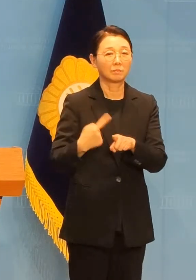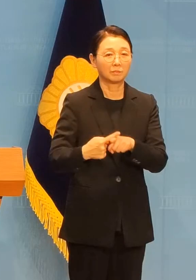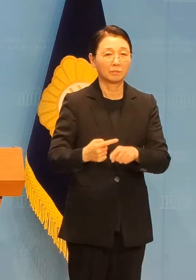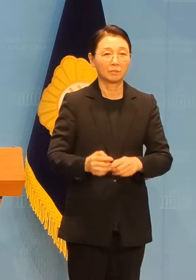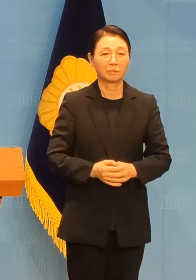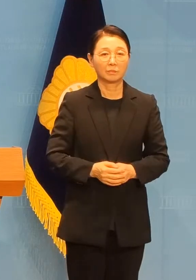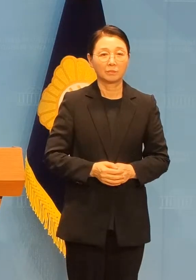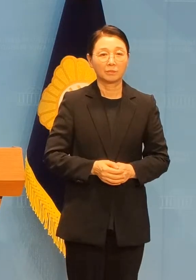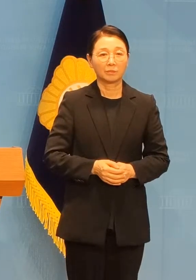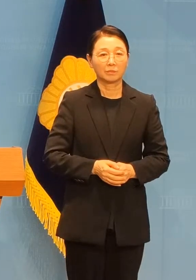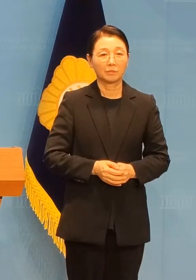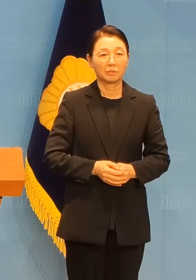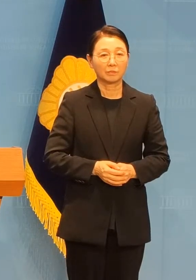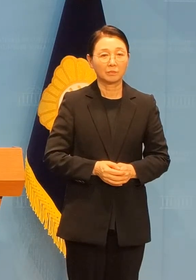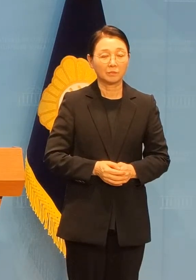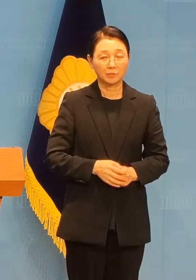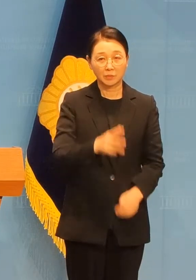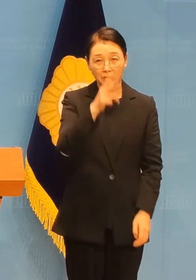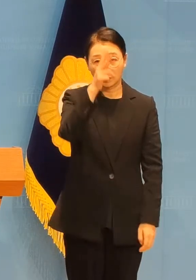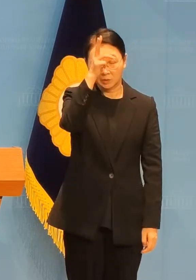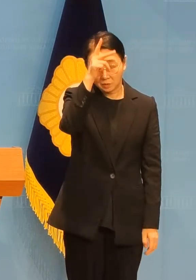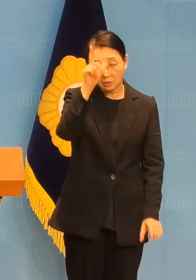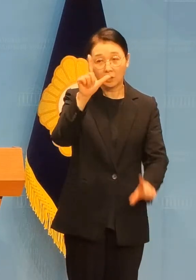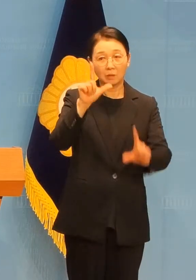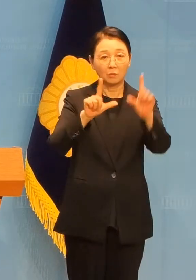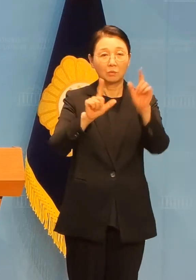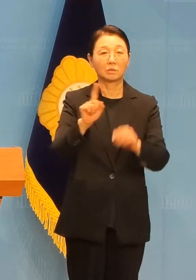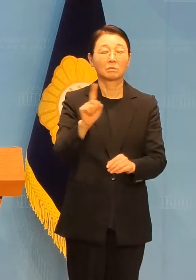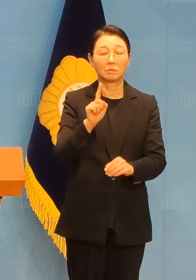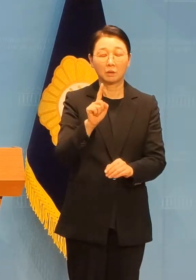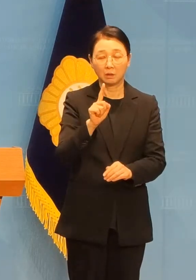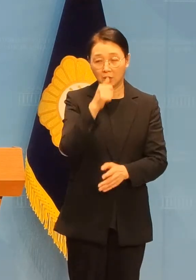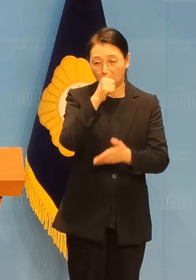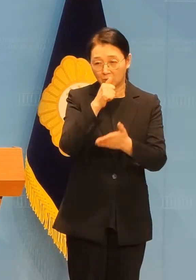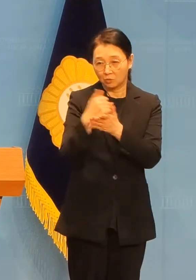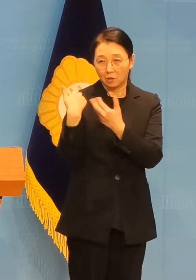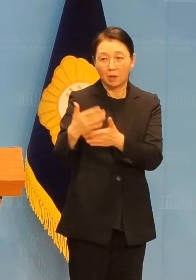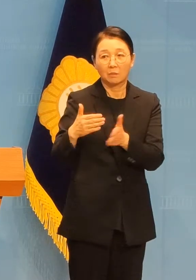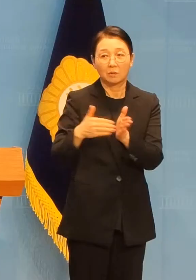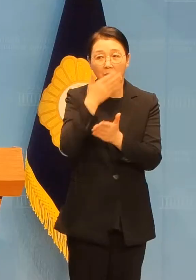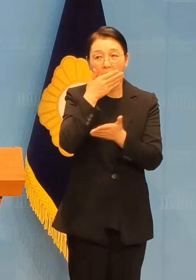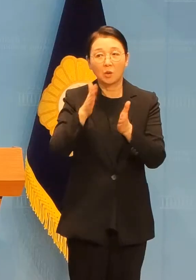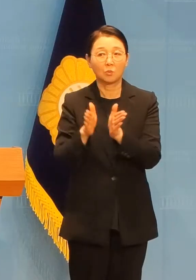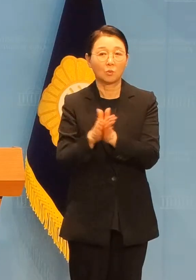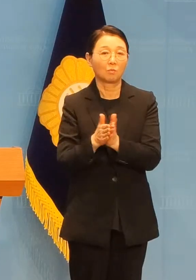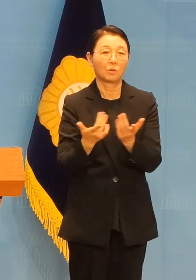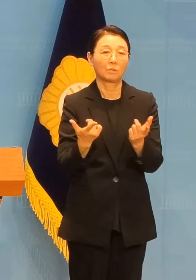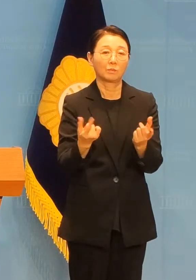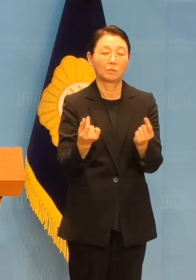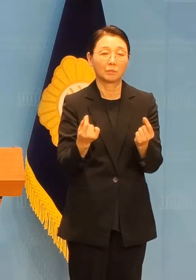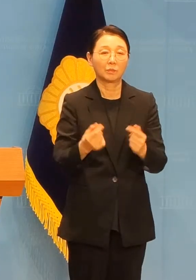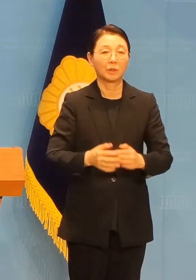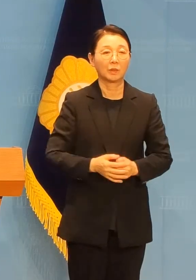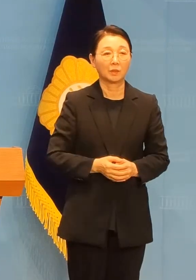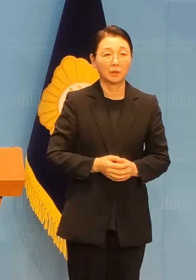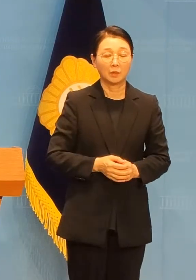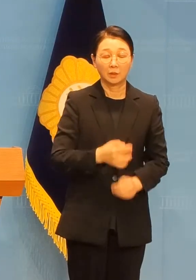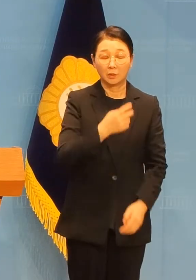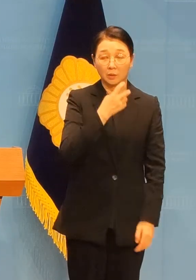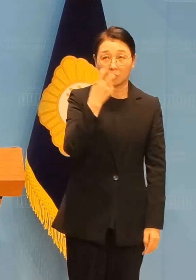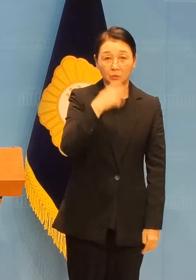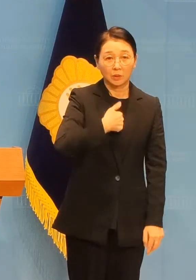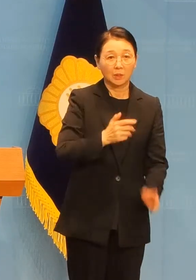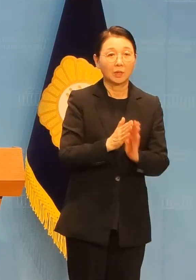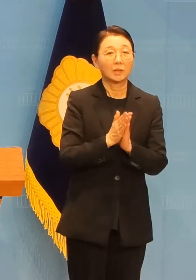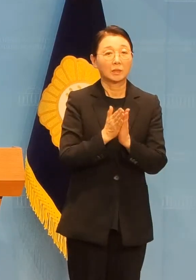꼴입니다. 경찰의 행태는 범죄 방조를 넘어 공범 수준에 가깝습니다. 수사